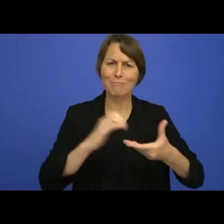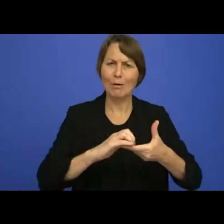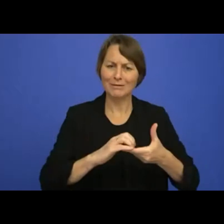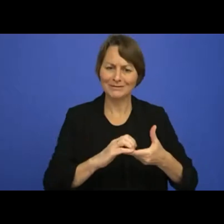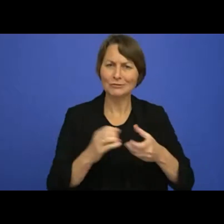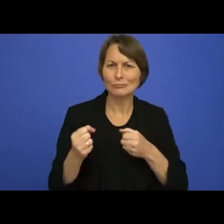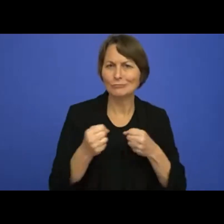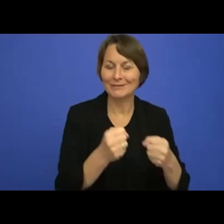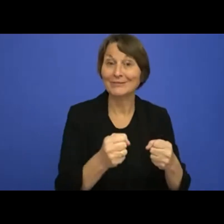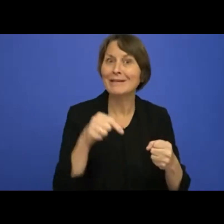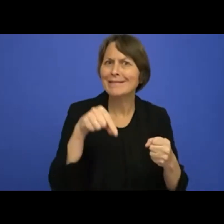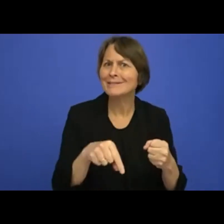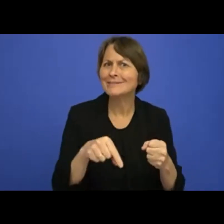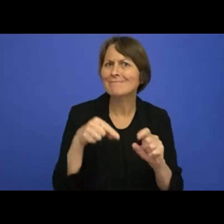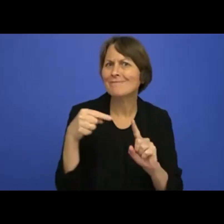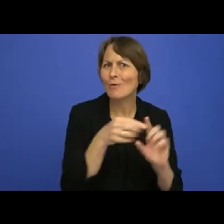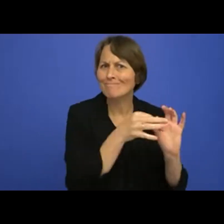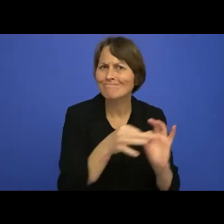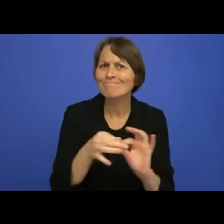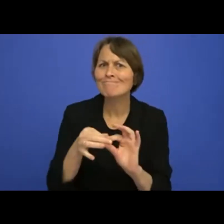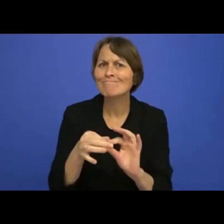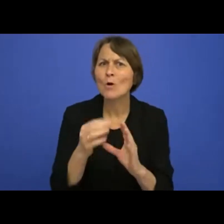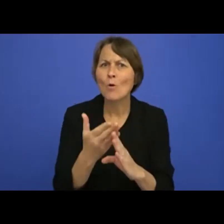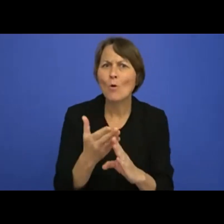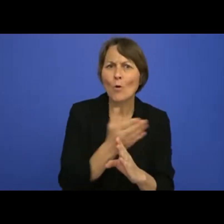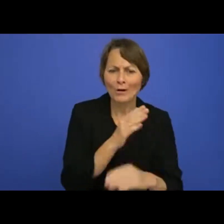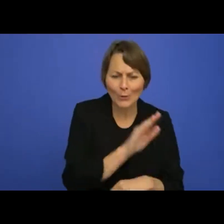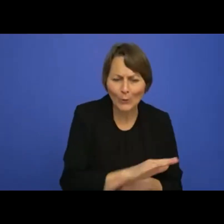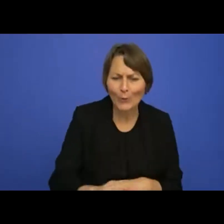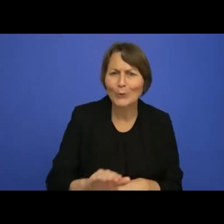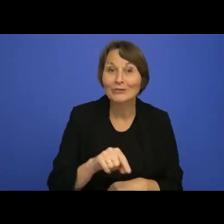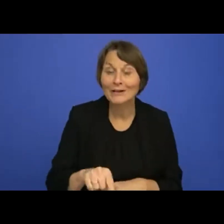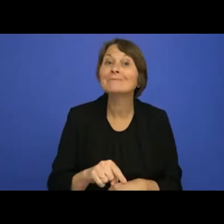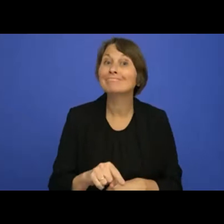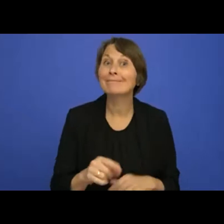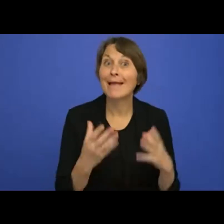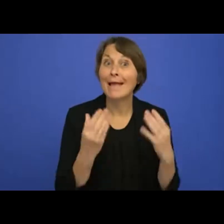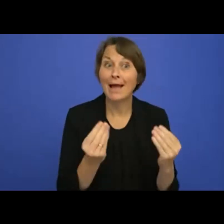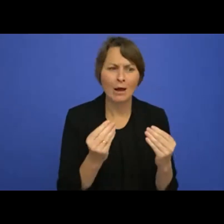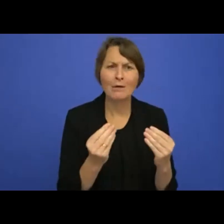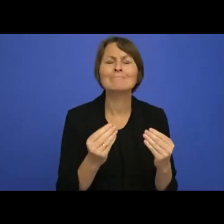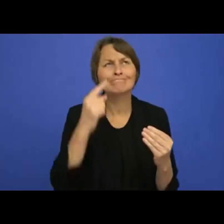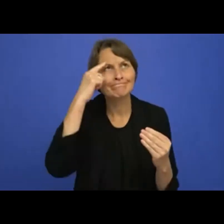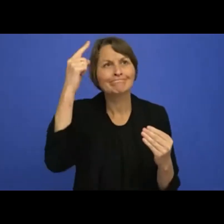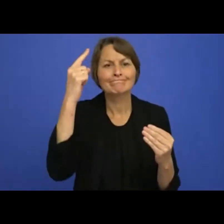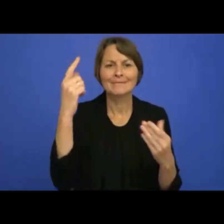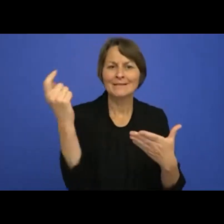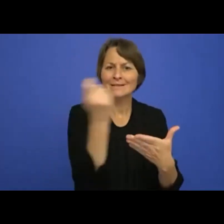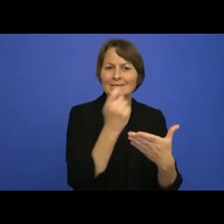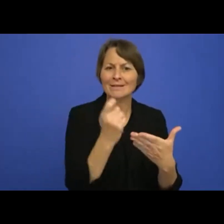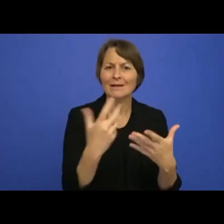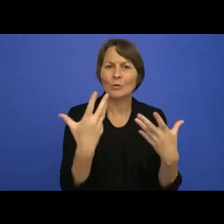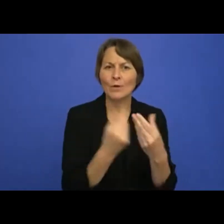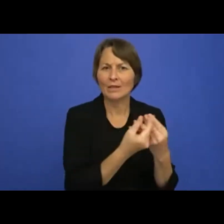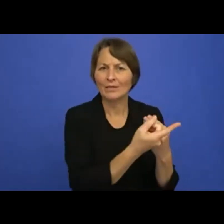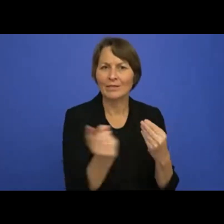partenariat stratégique GPS, donc qui sera officiellement lancé à l'automne. C'est quelque chose qui nous donne un nouveau programme, un nouvel